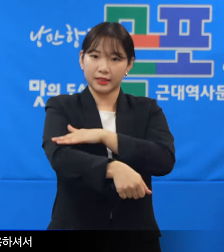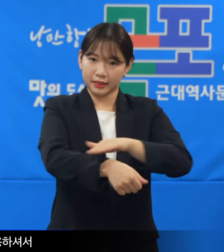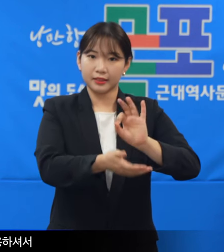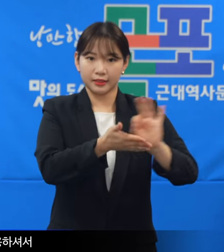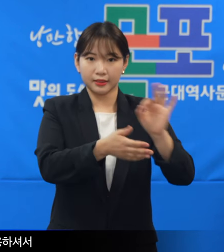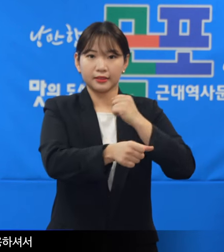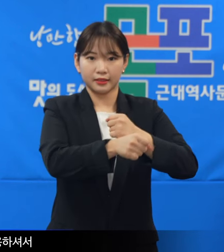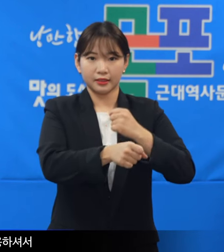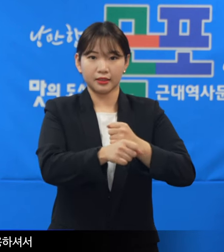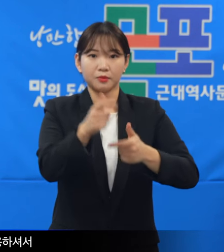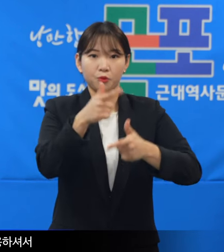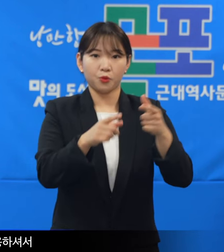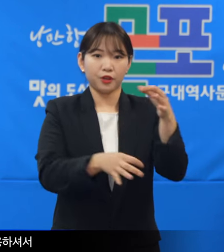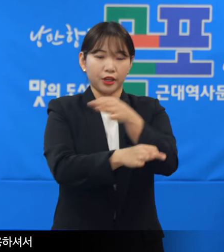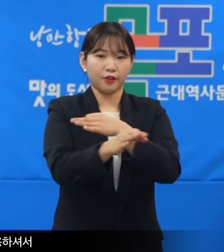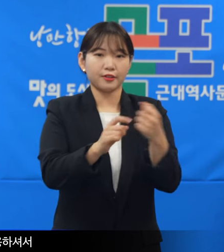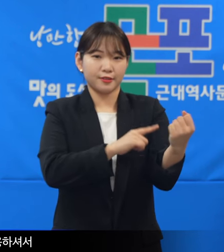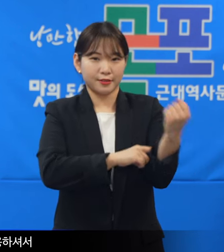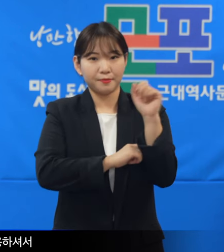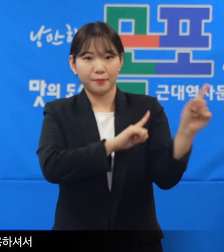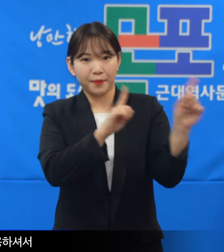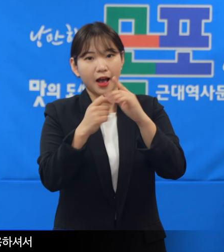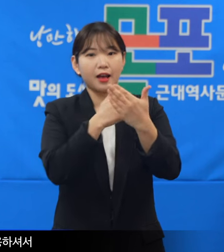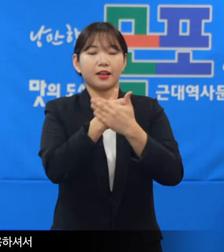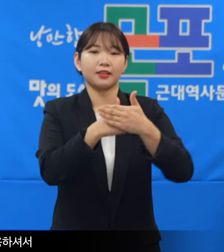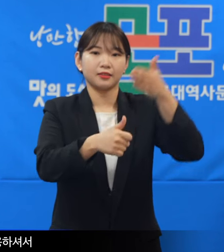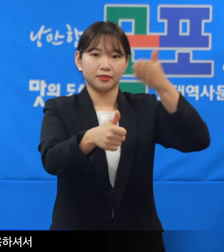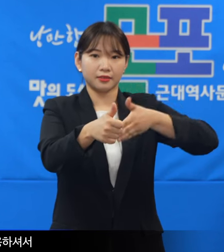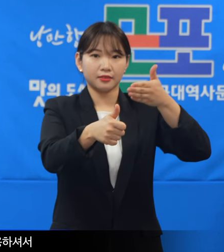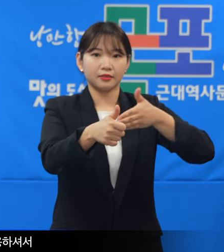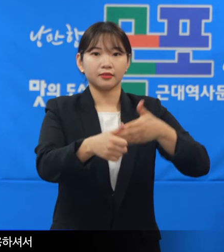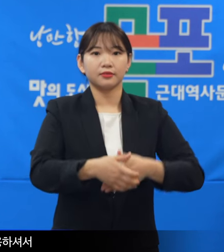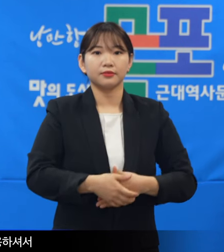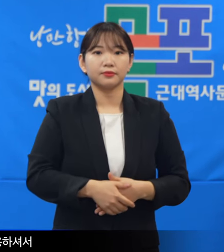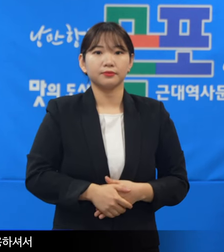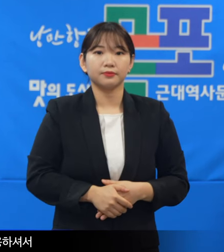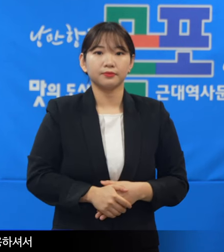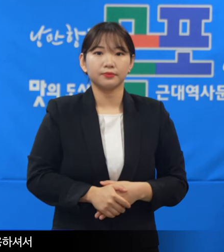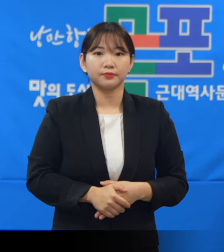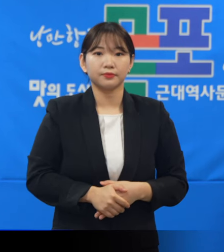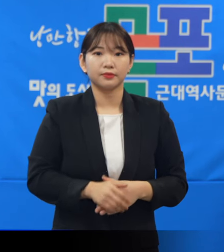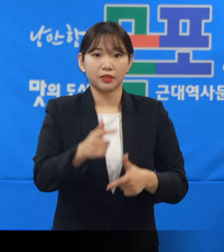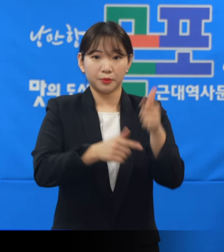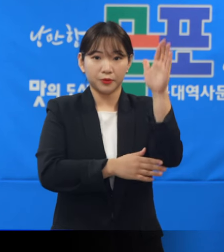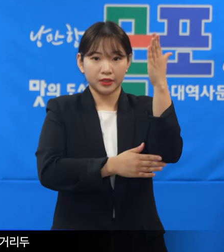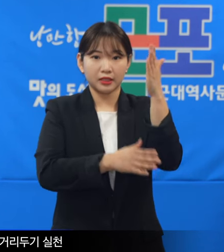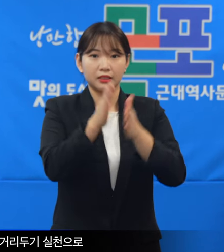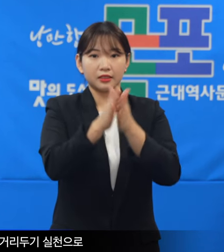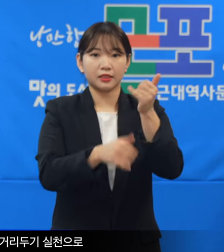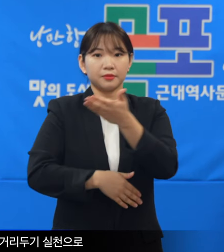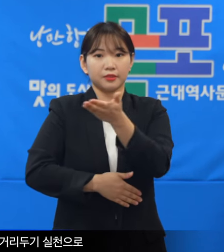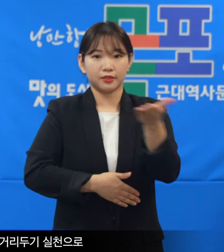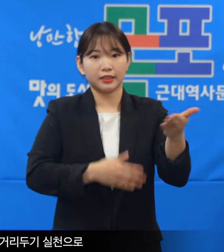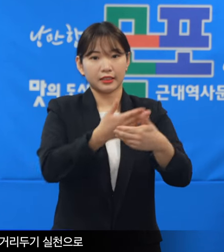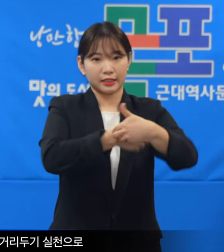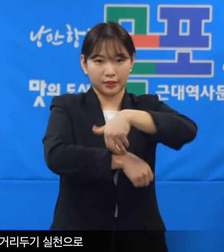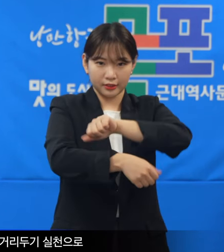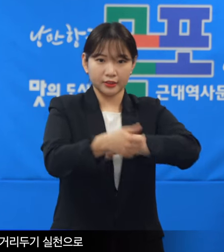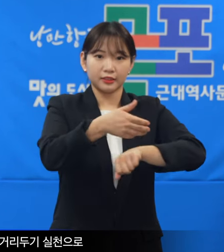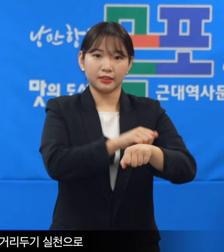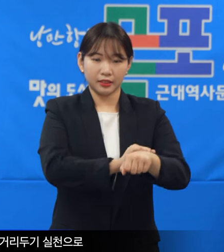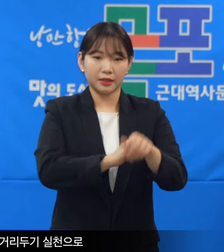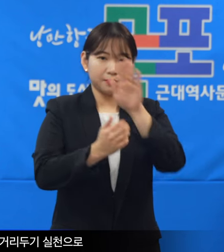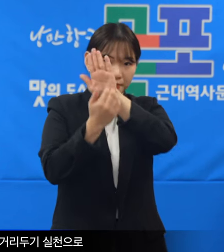사용하셔서 모포 경제에 활력을 불어넣어 주시기를 바랍니다 목포시는 시민 여러분들의